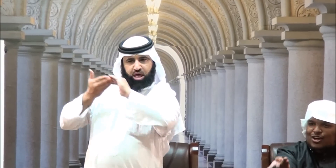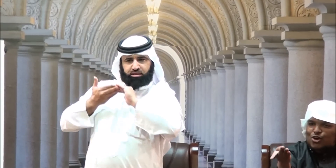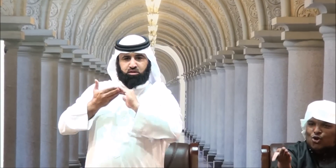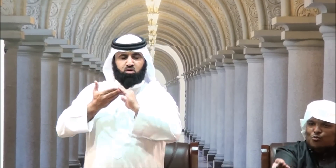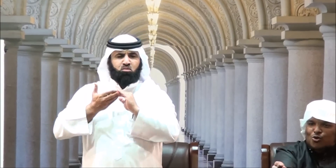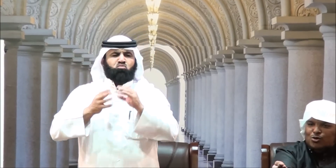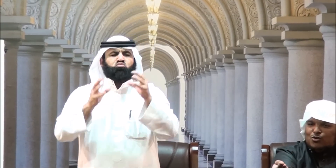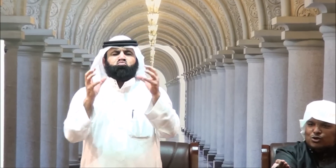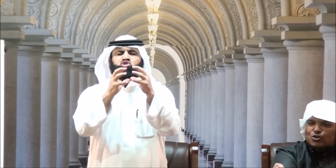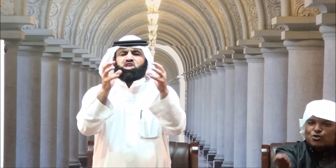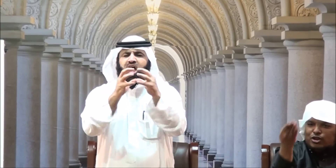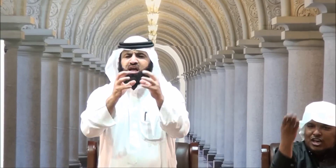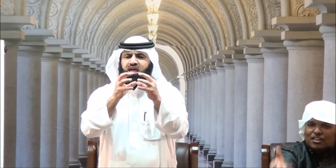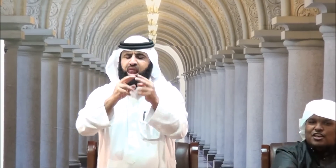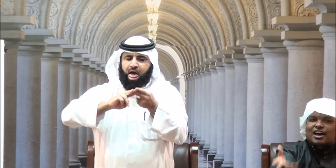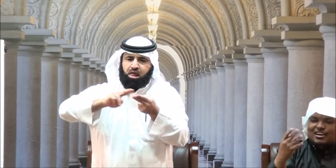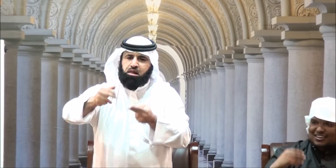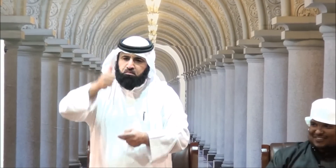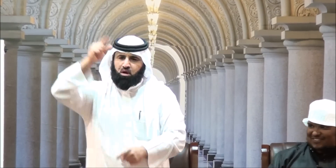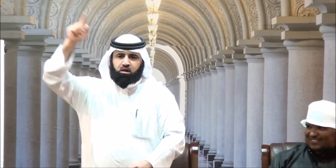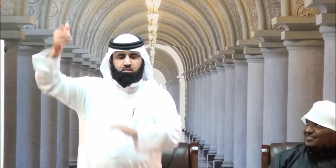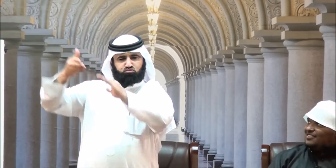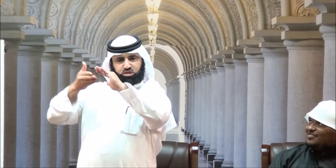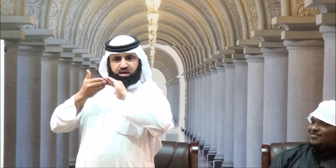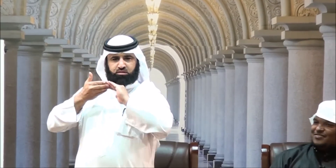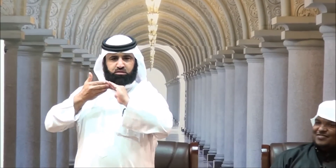يحلها، همومك وديونك يقضيها لك.